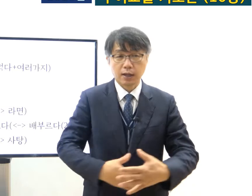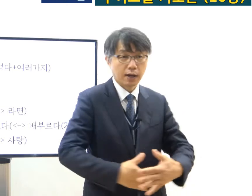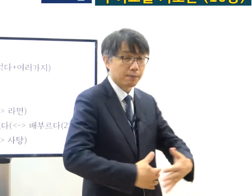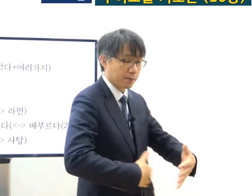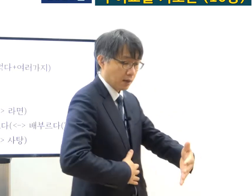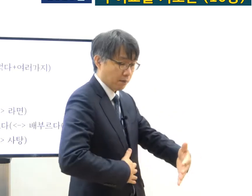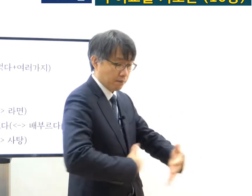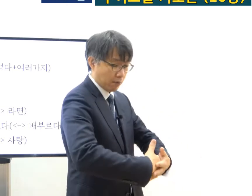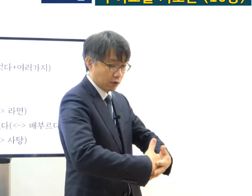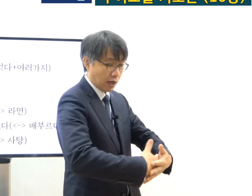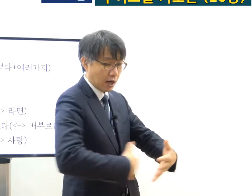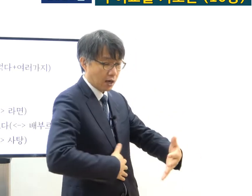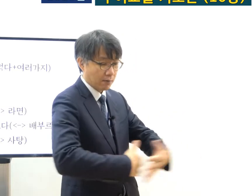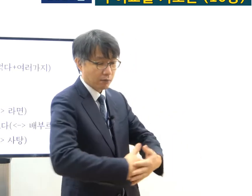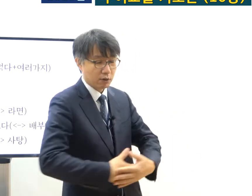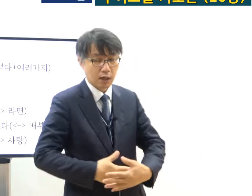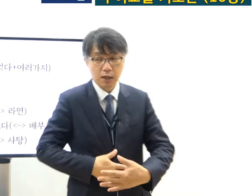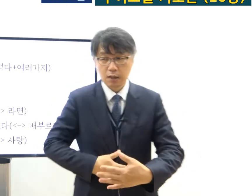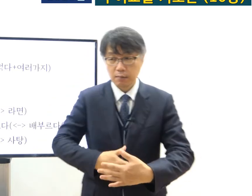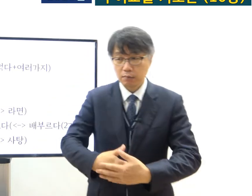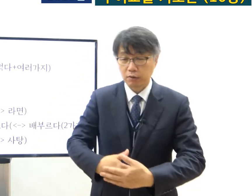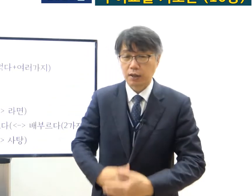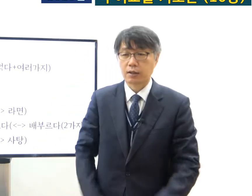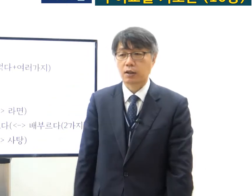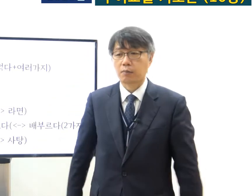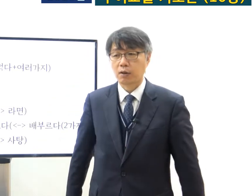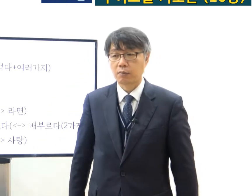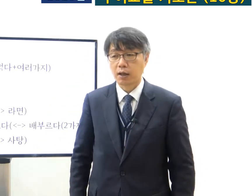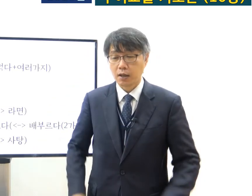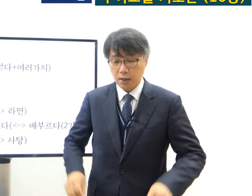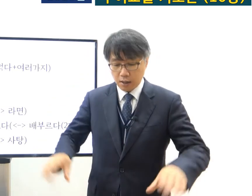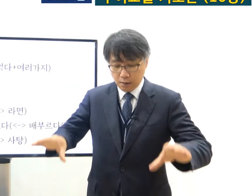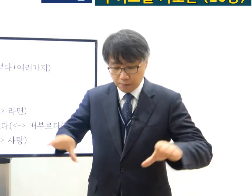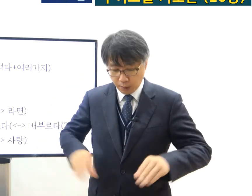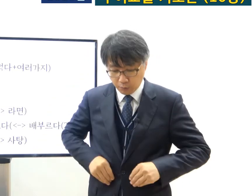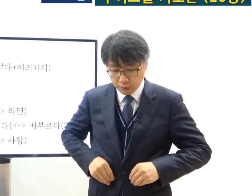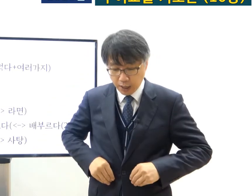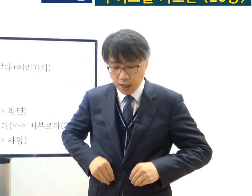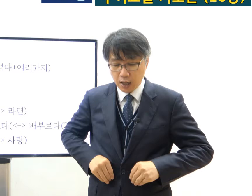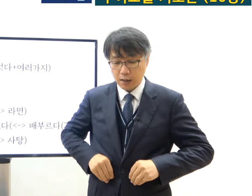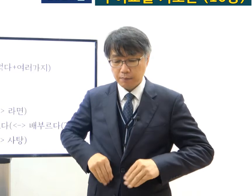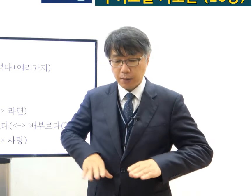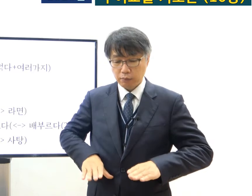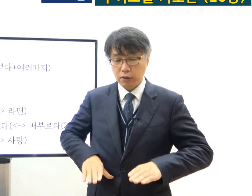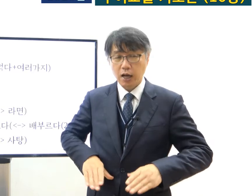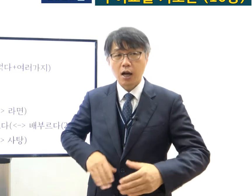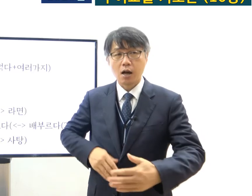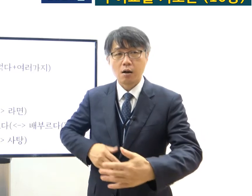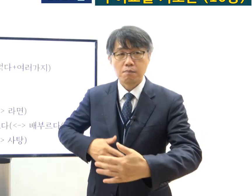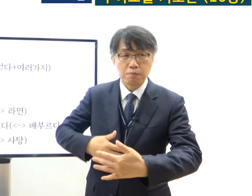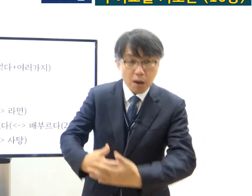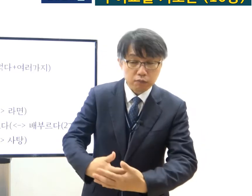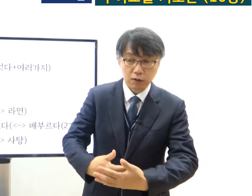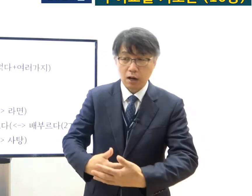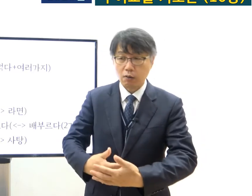자, 배부르다, 배부르다, 배부르다. 이렇게 표현합니다. 배고프다, 배부르다, 배부르다. 꽉